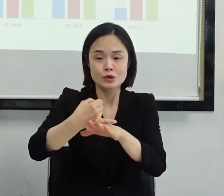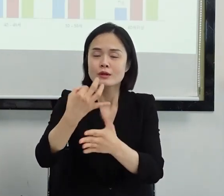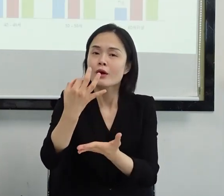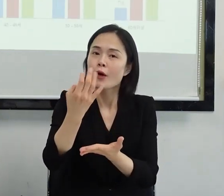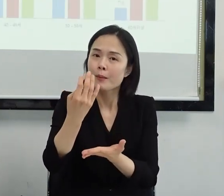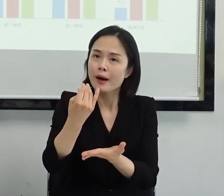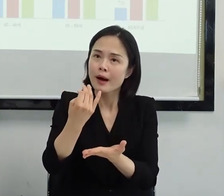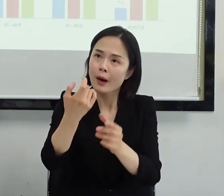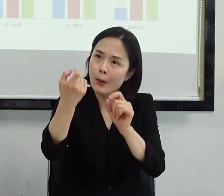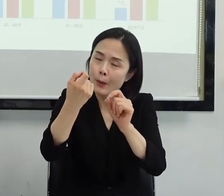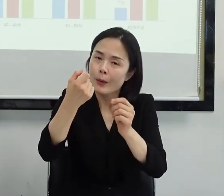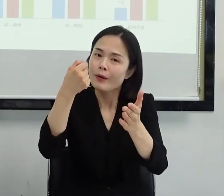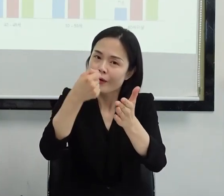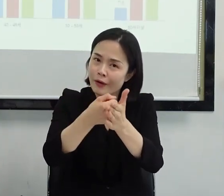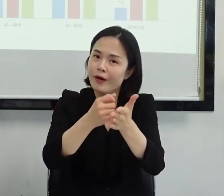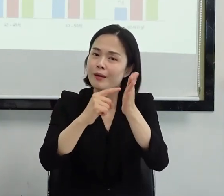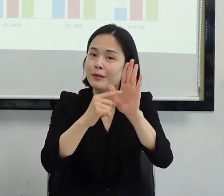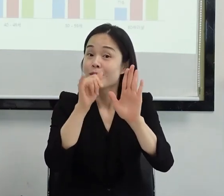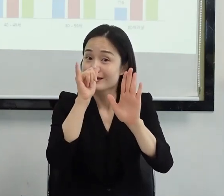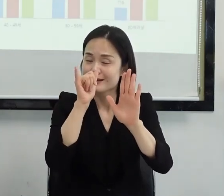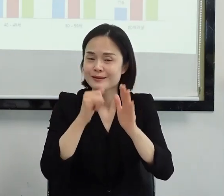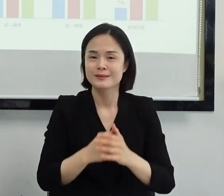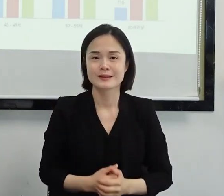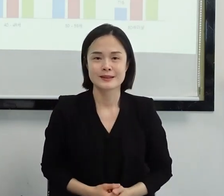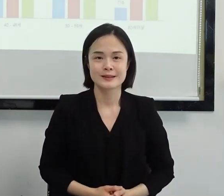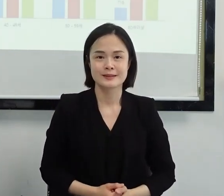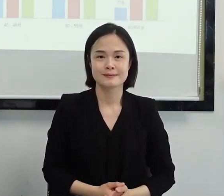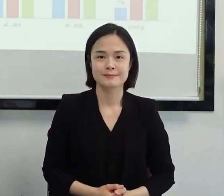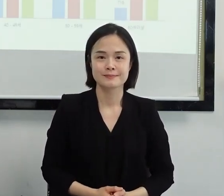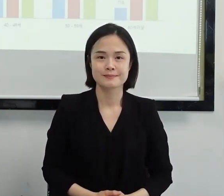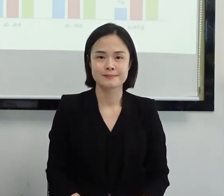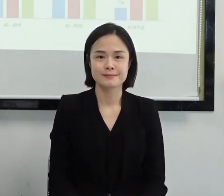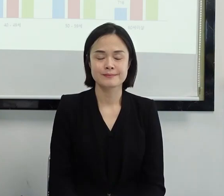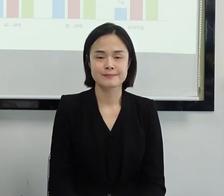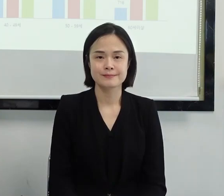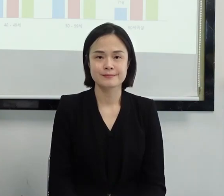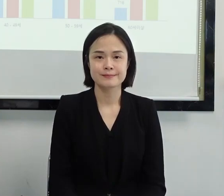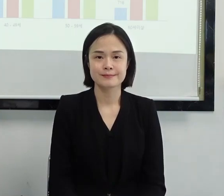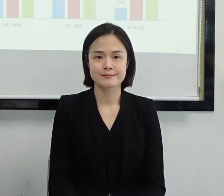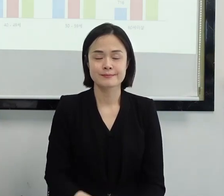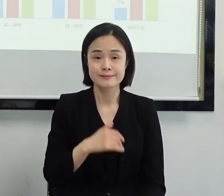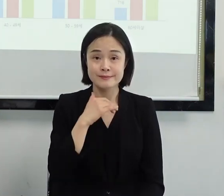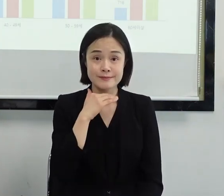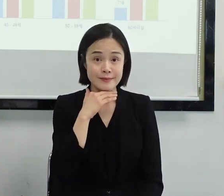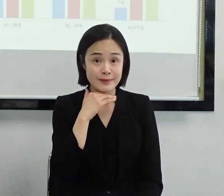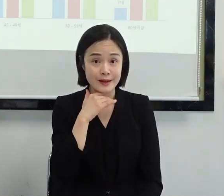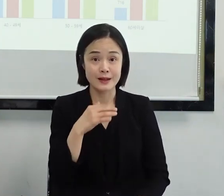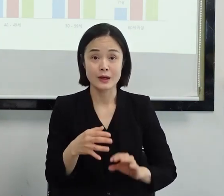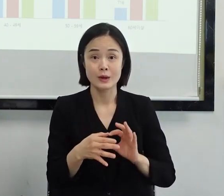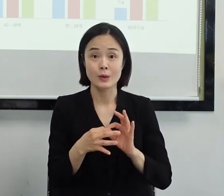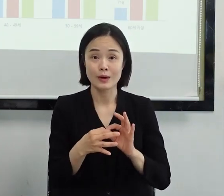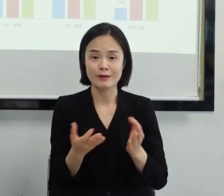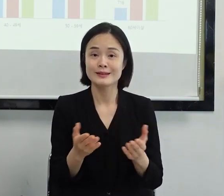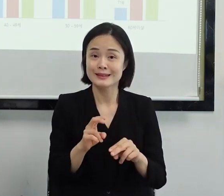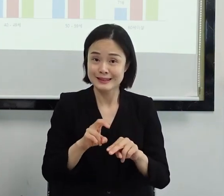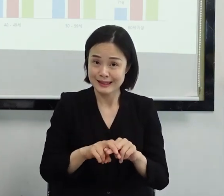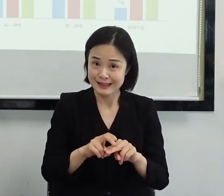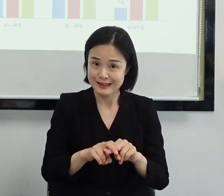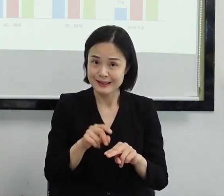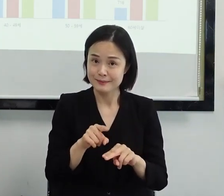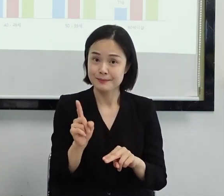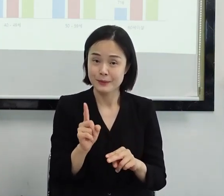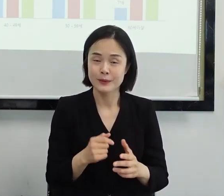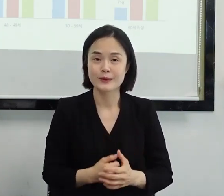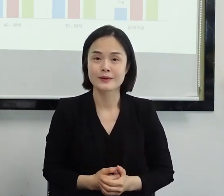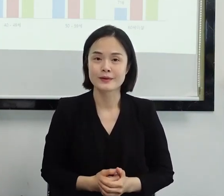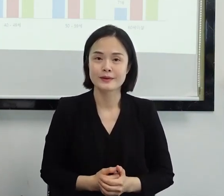것 같습니다. 그 다음에 이제 연령별 일자리 수, 아까 계속 이제 연령과 관련된 그 말씀을 좀 많이